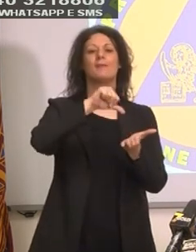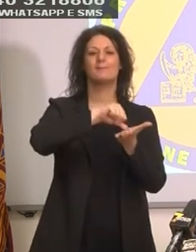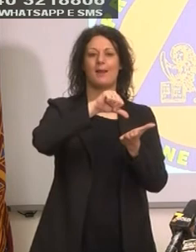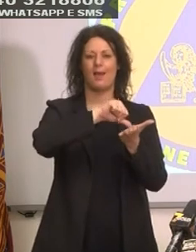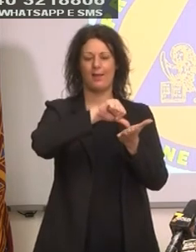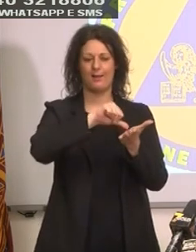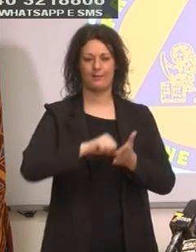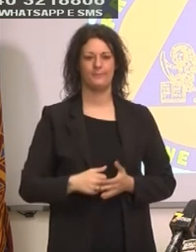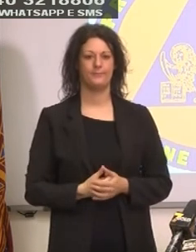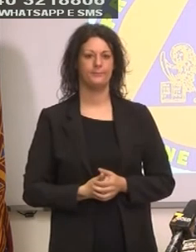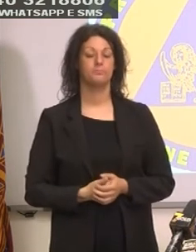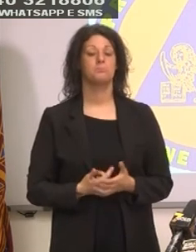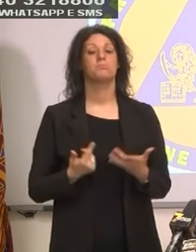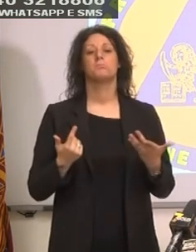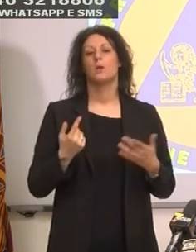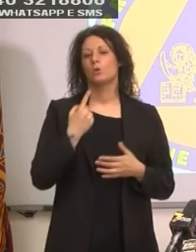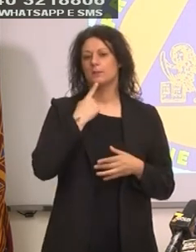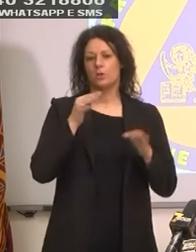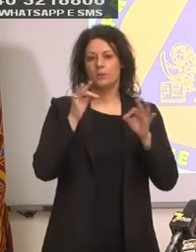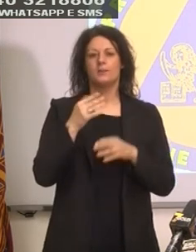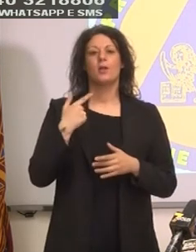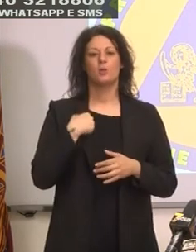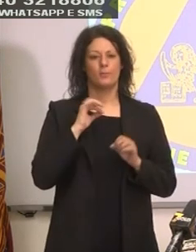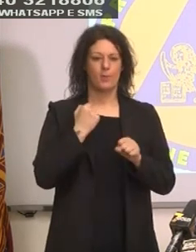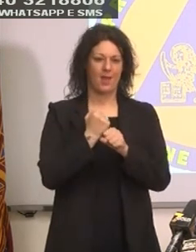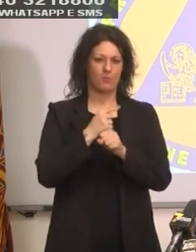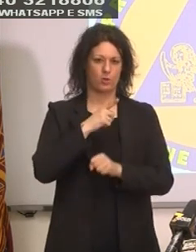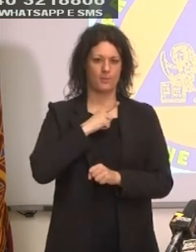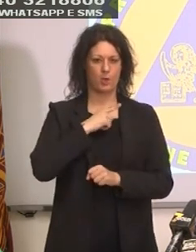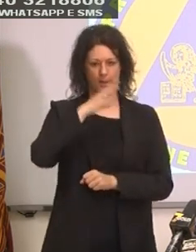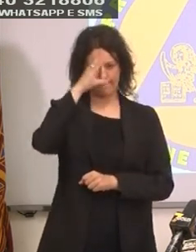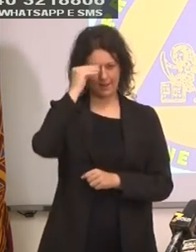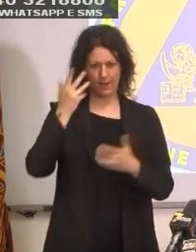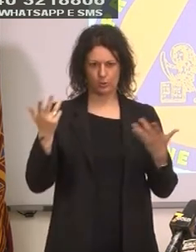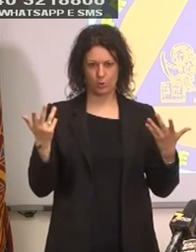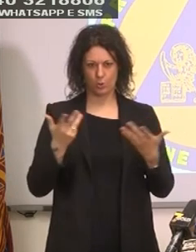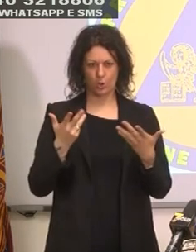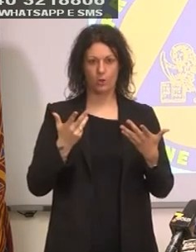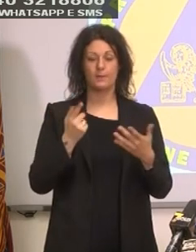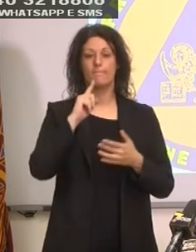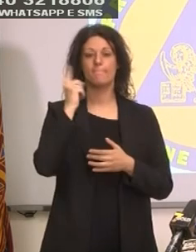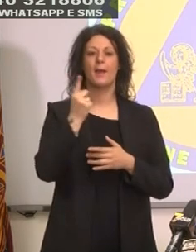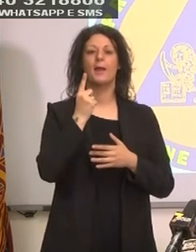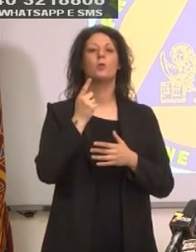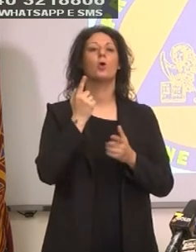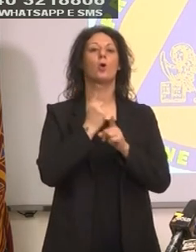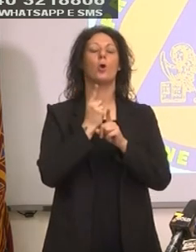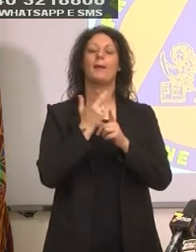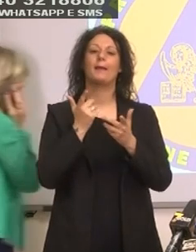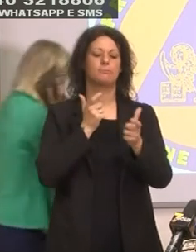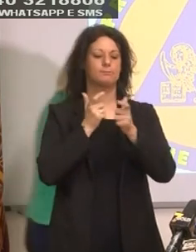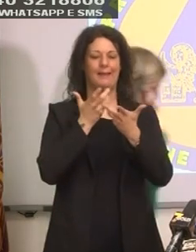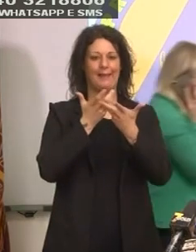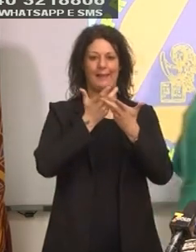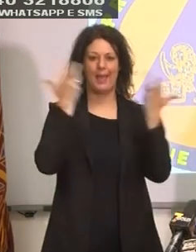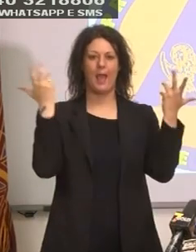dico semplicemente che da amministratore ho imparato una cosa, che patti chiari e amicizia lunga. L'altra volta nel